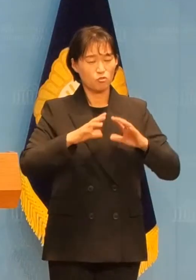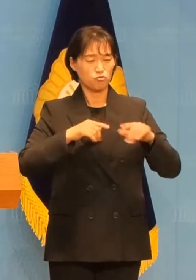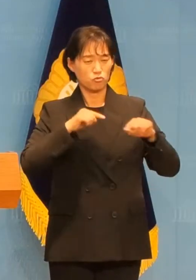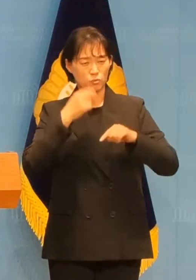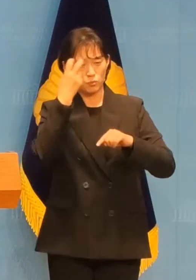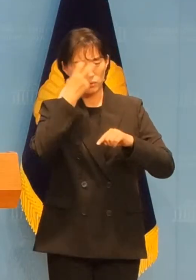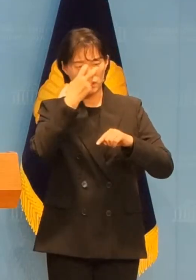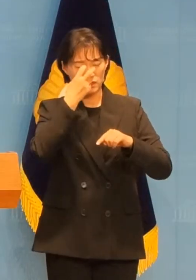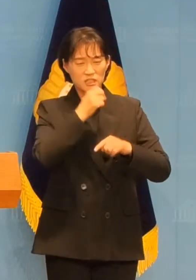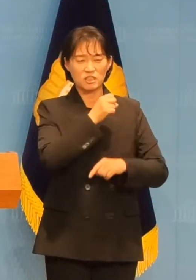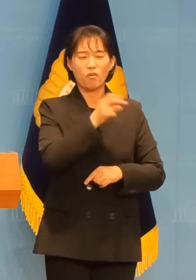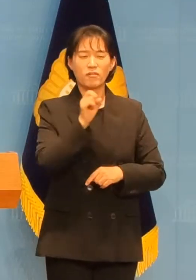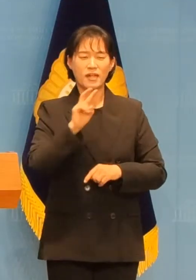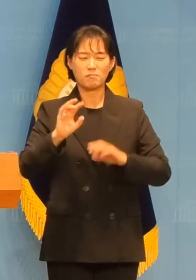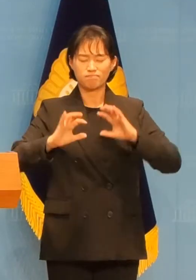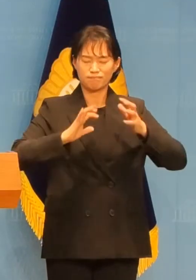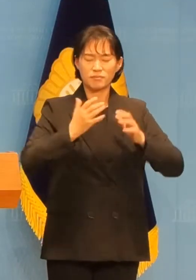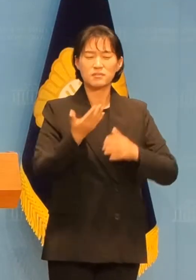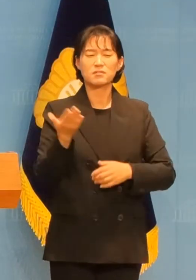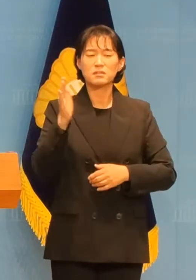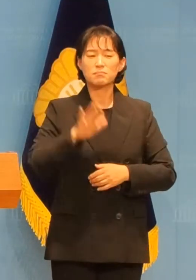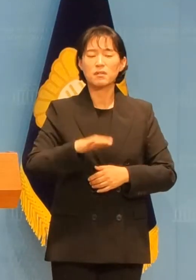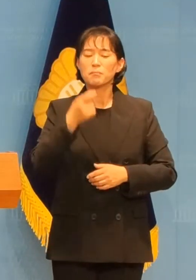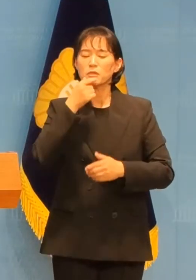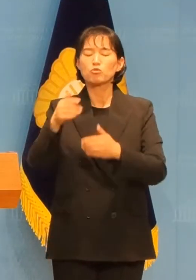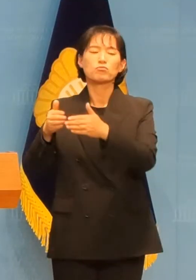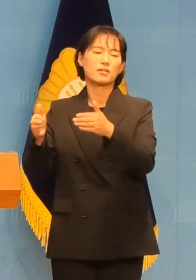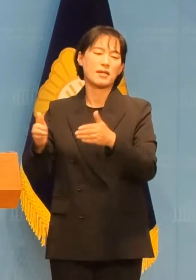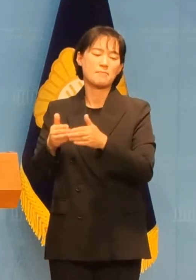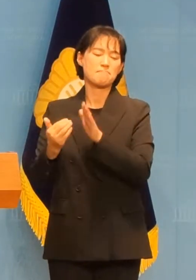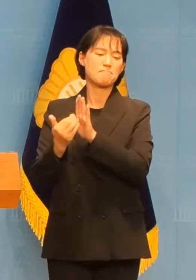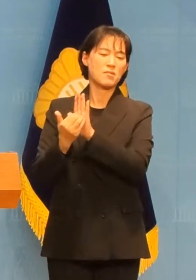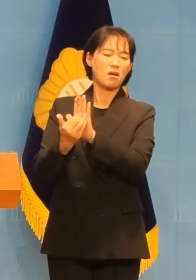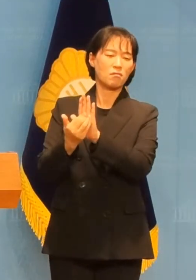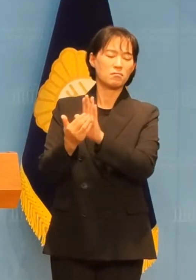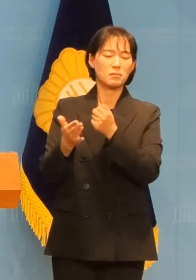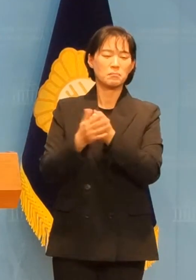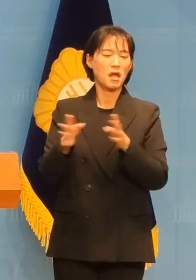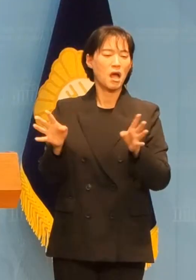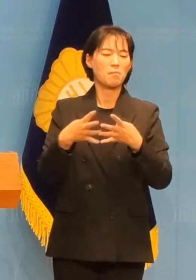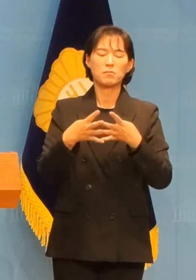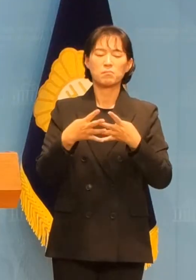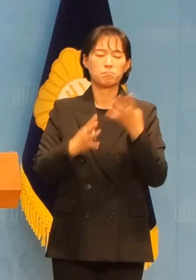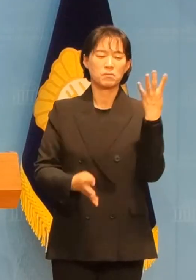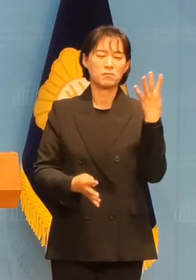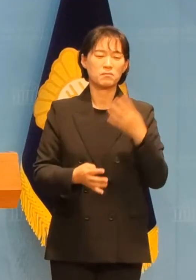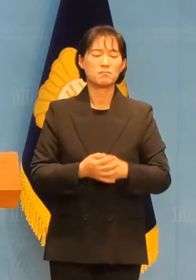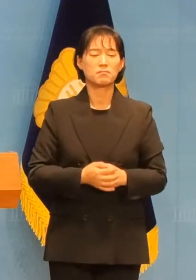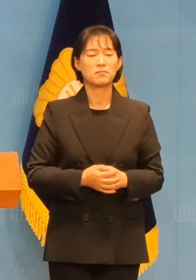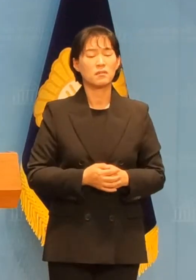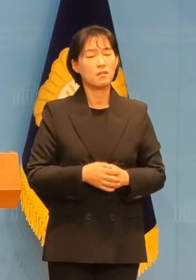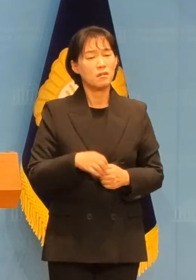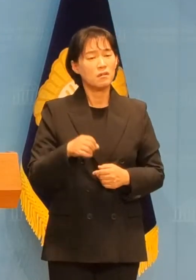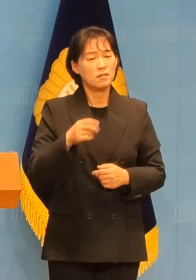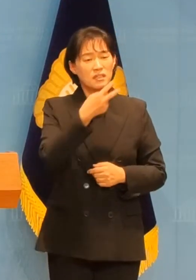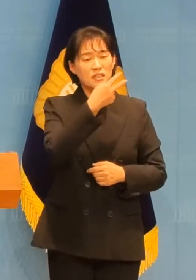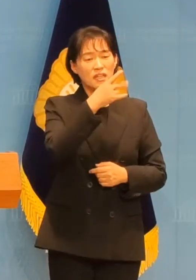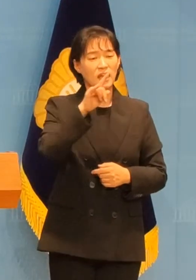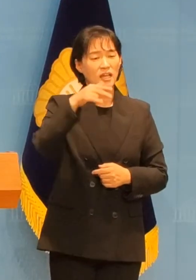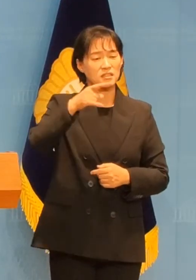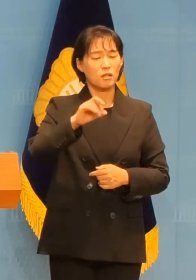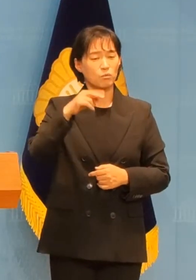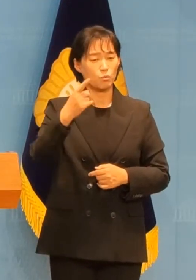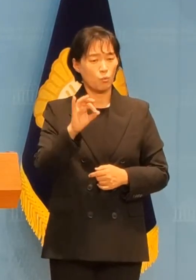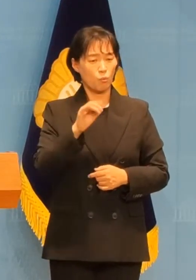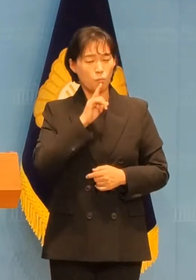여야가 논의했지만 결국 민주당의 사실상 거부로 합의는 무산되었습니다. 여기에 대장동 항소 포기